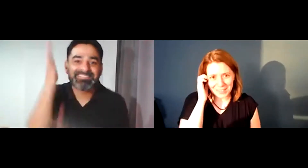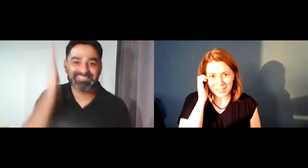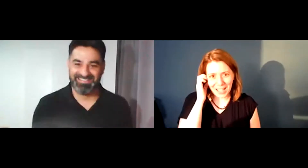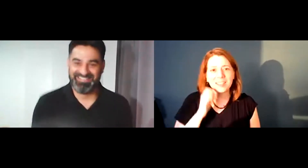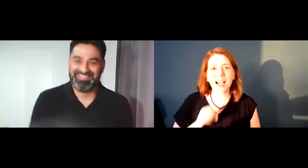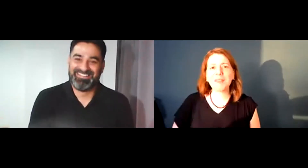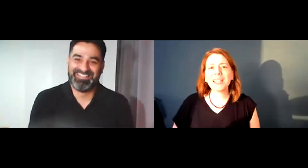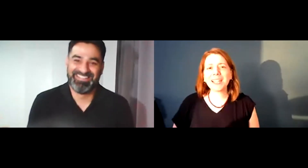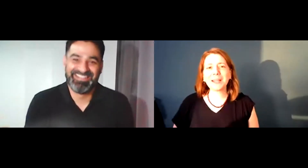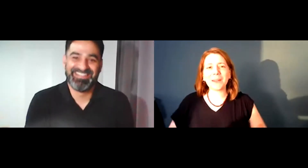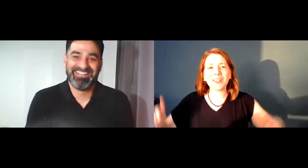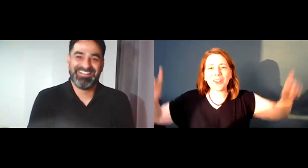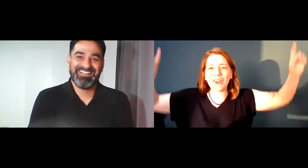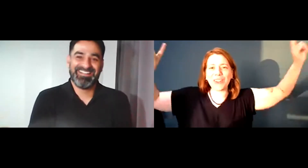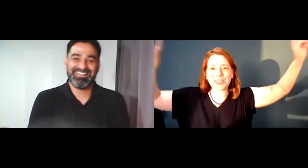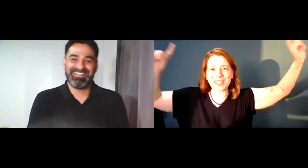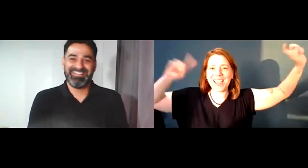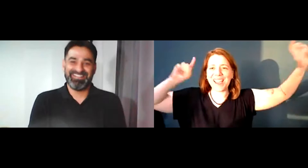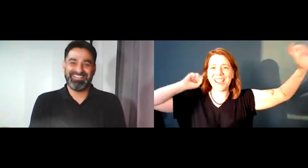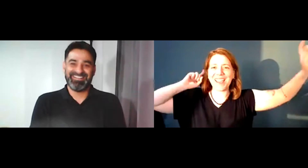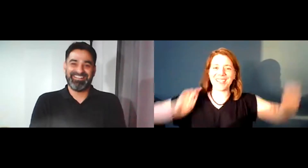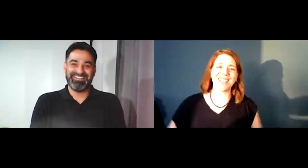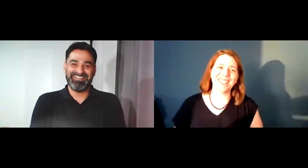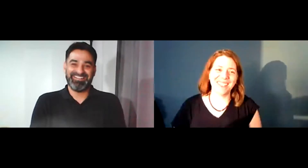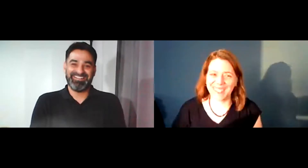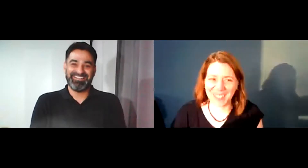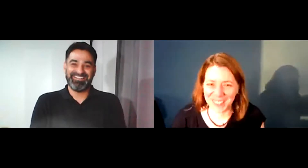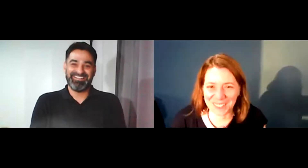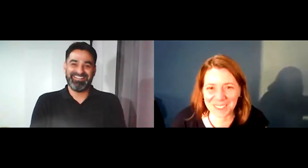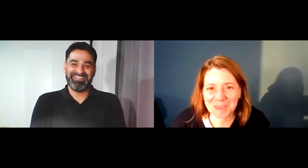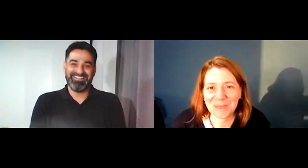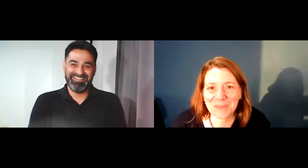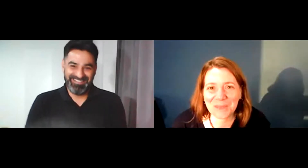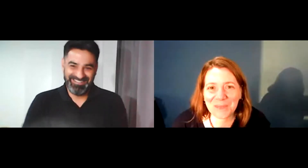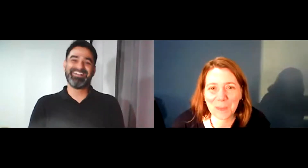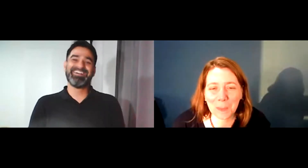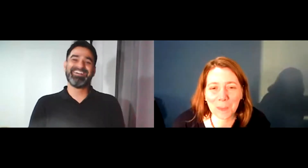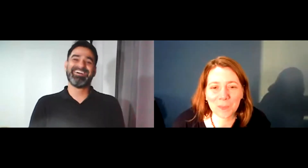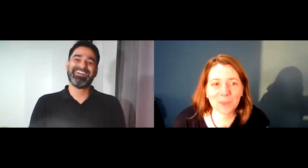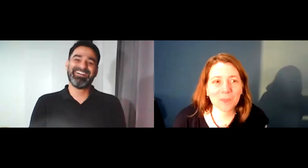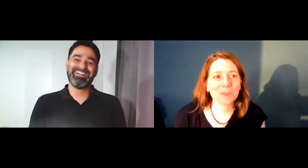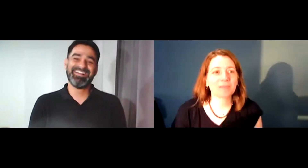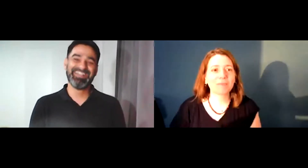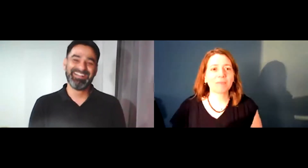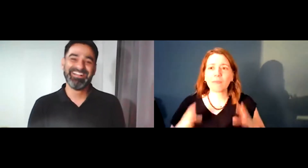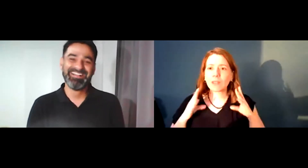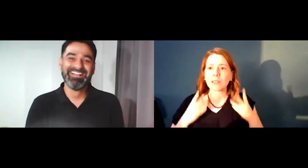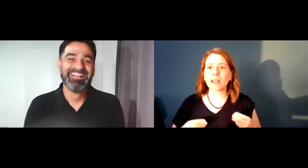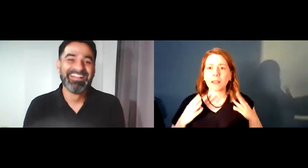Ahí está, café gratis para todos. Una pregunta, ¿podemos hacer un WhatsApp por